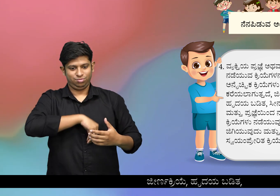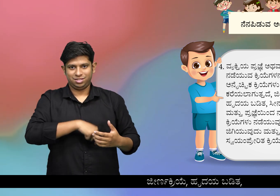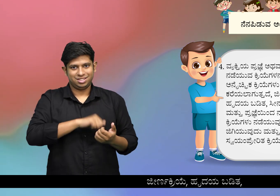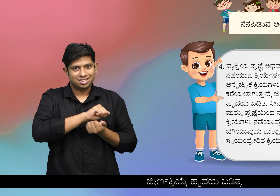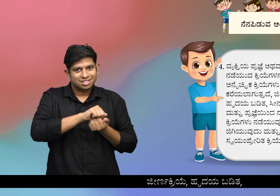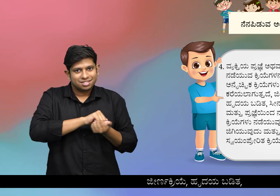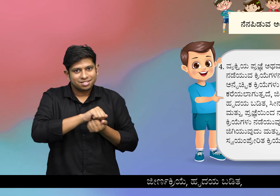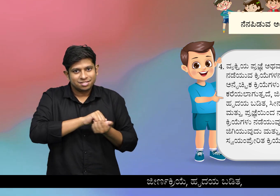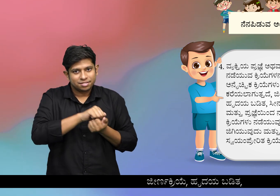ಜೀರ್ಣಕ್ರಿಯೆ, ಹೃದಯ ಬಡಿತ,